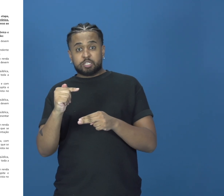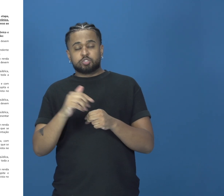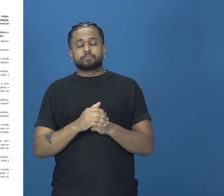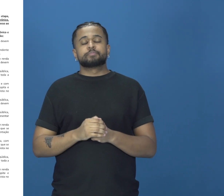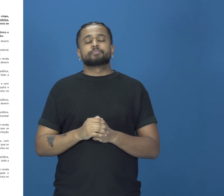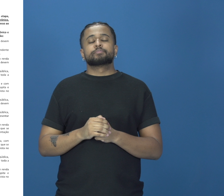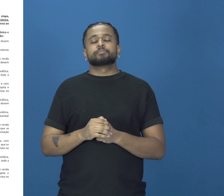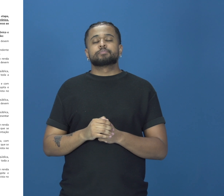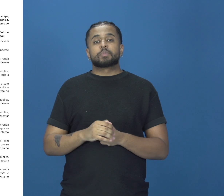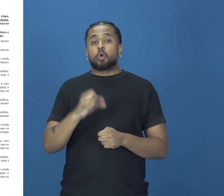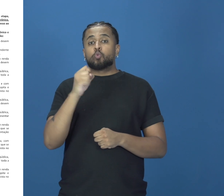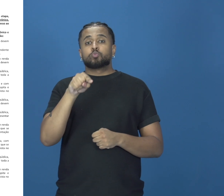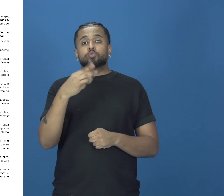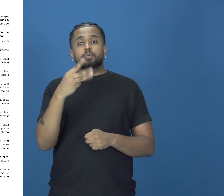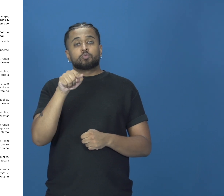7.